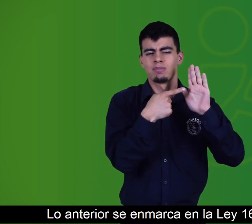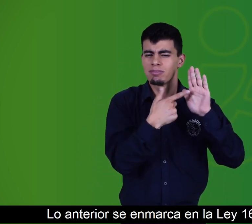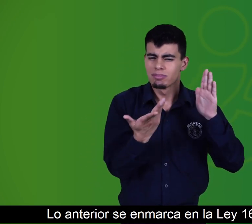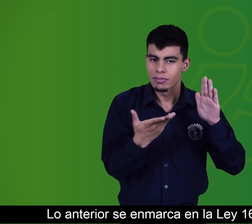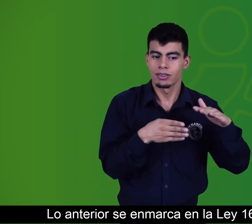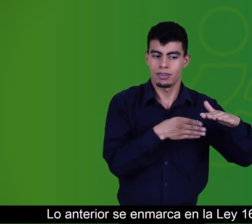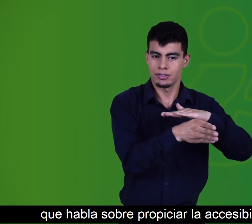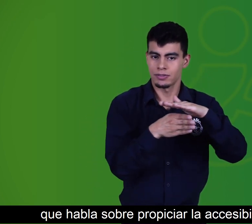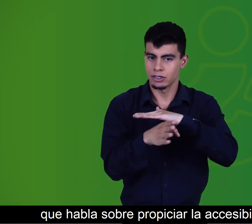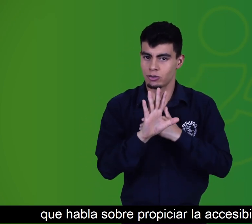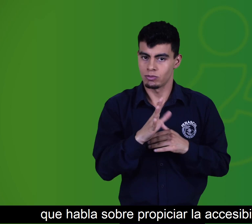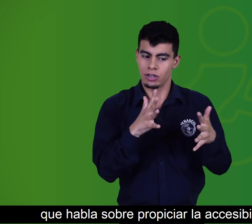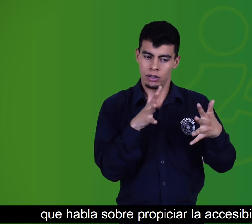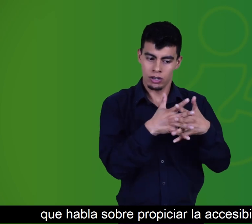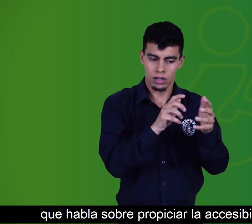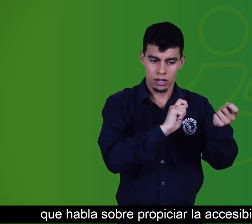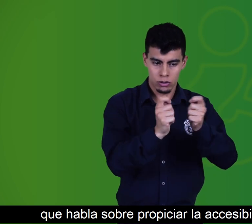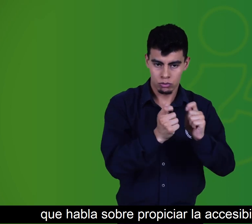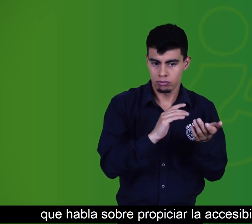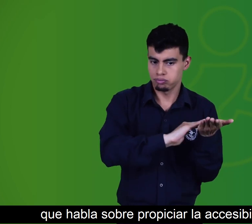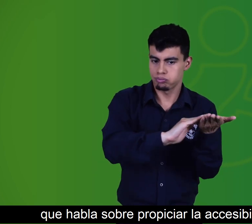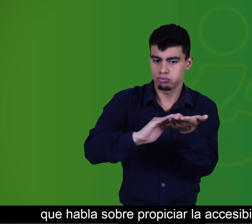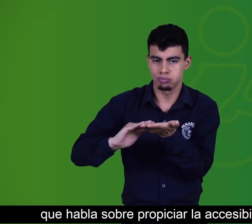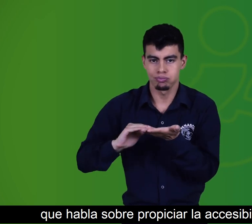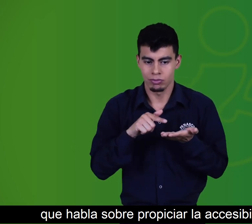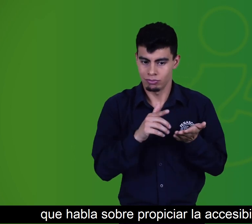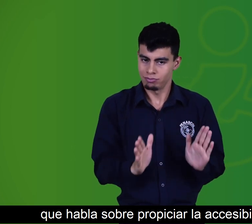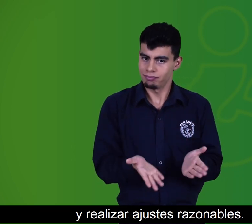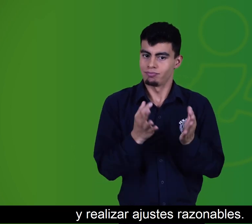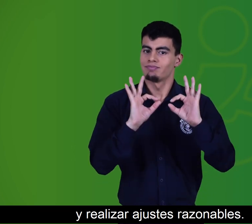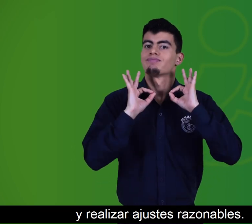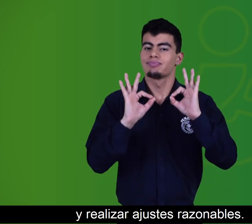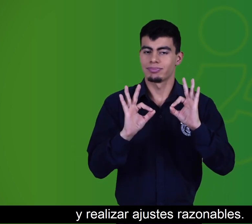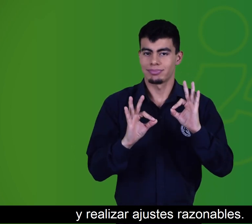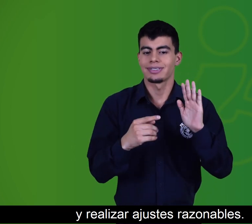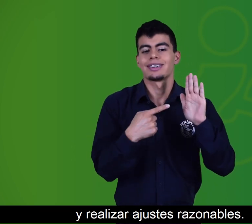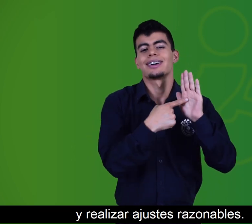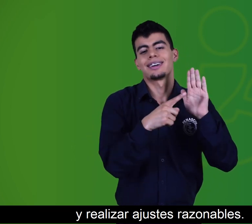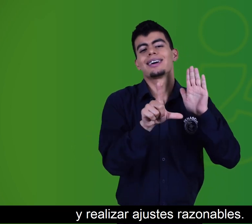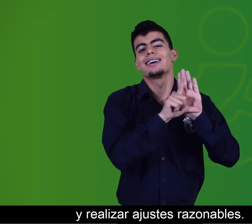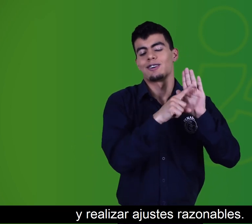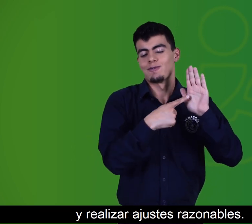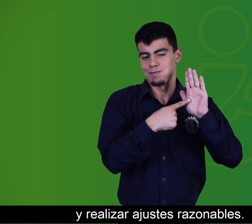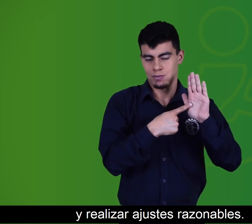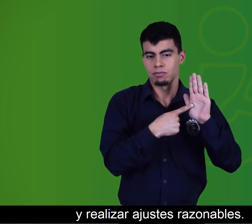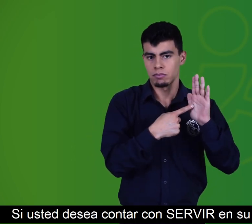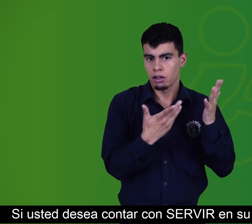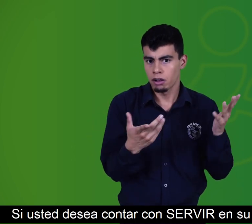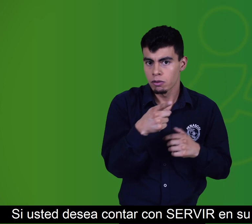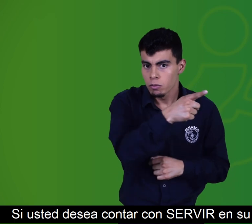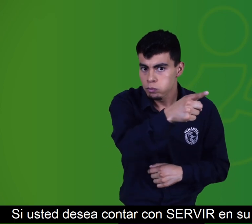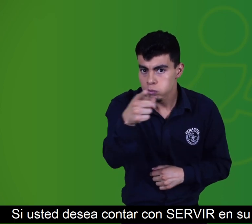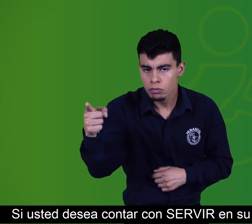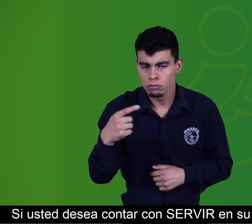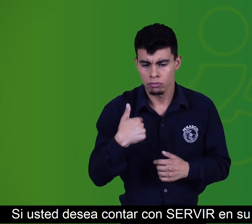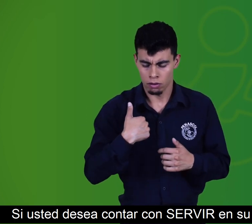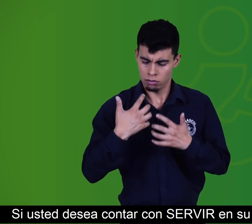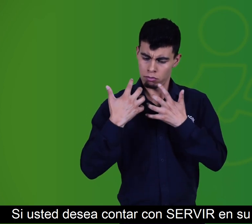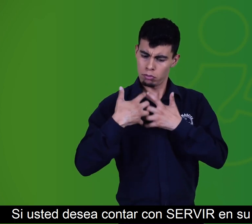16.18 que habla sobre propiciar la accesibilidad y realizar ajustes razonables. Si usted desea contar con Servir